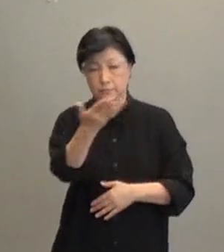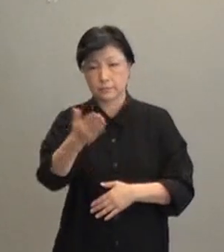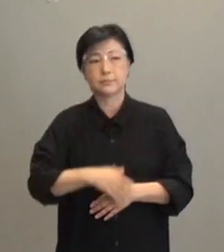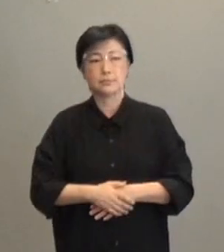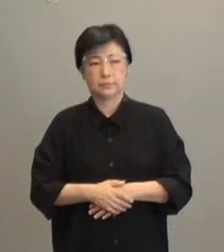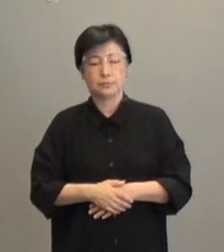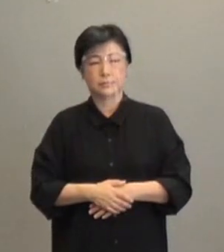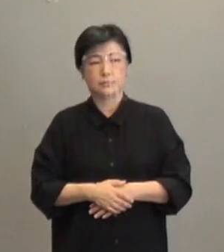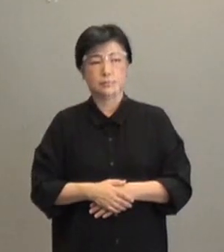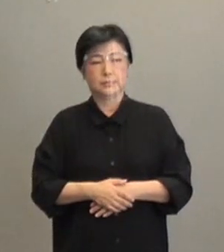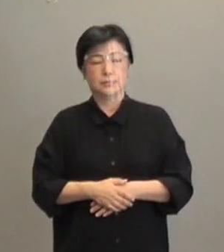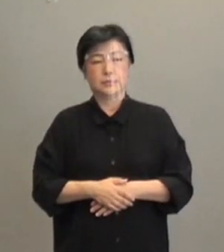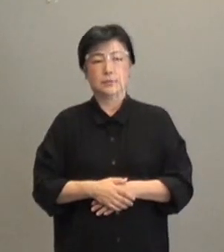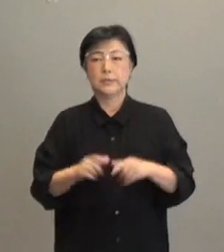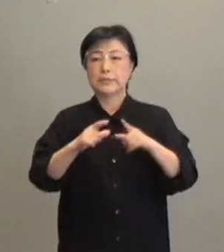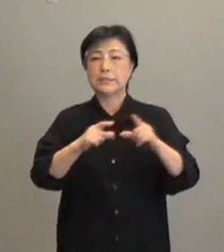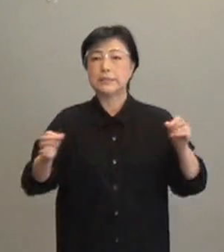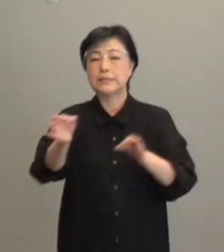日経新聞さん。